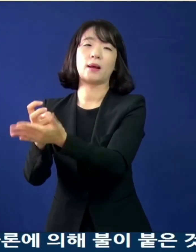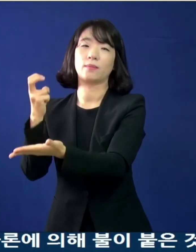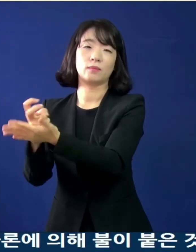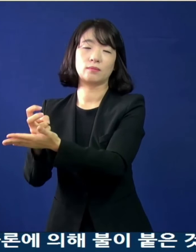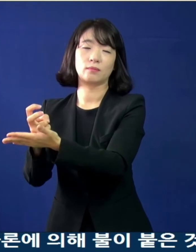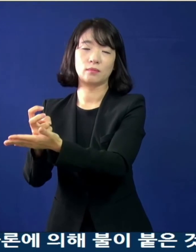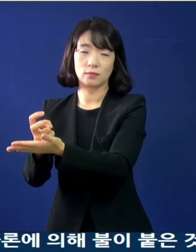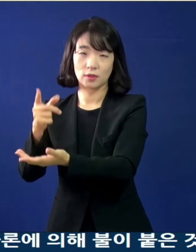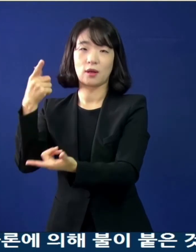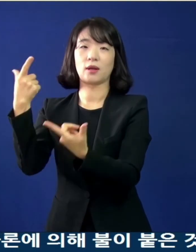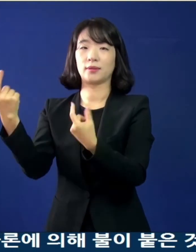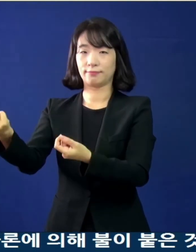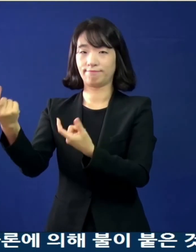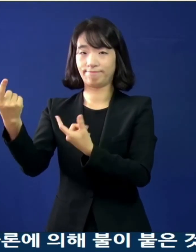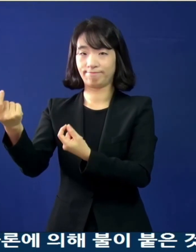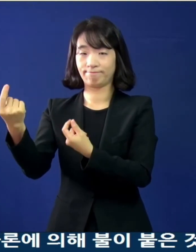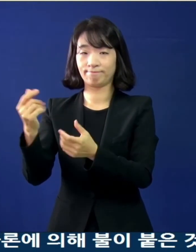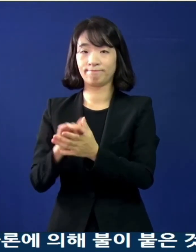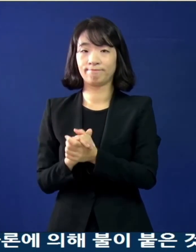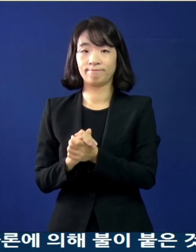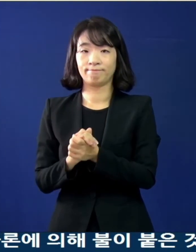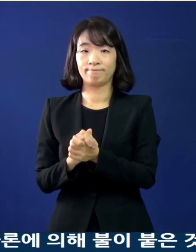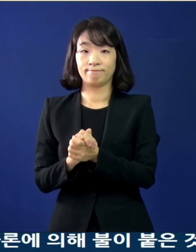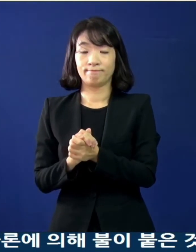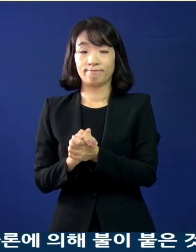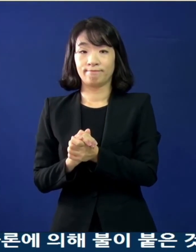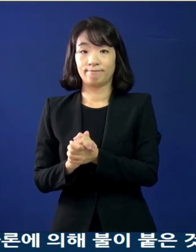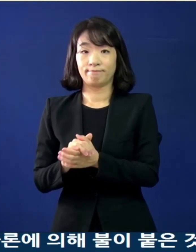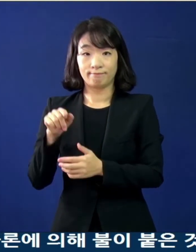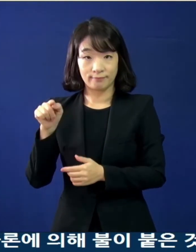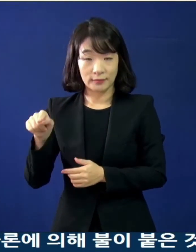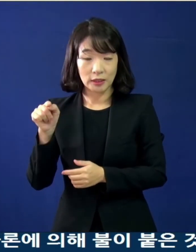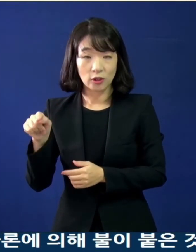예수님이 온전한 제사 제도였다. 이것이